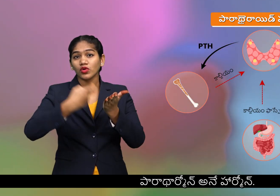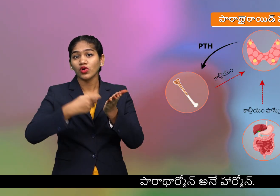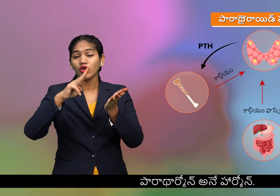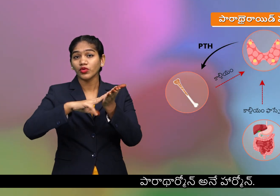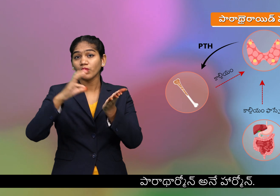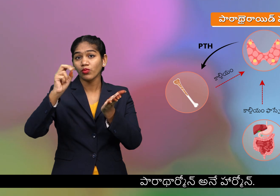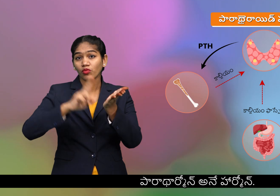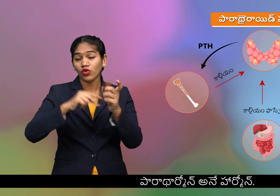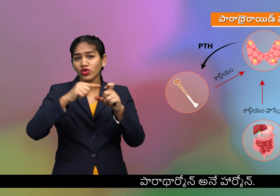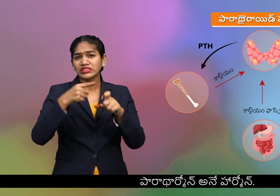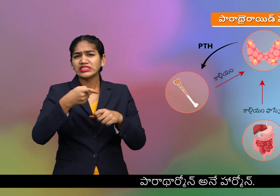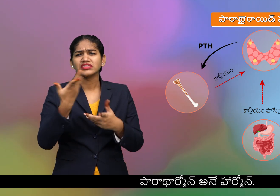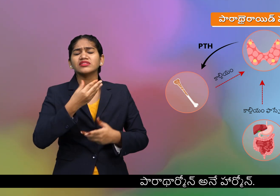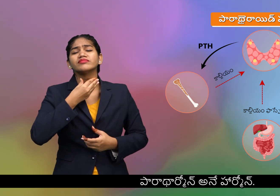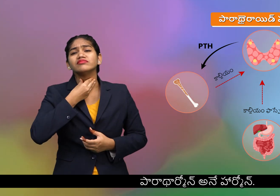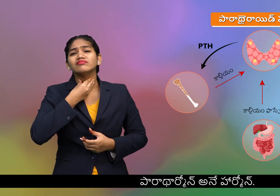పారాథార్మోన్ అనే హార్మోన్.